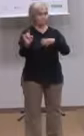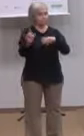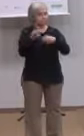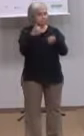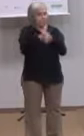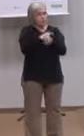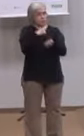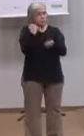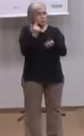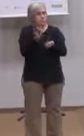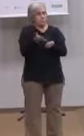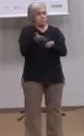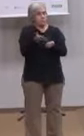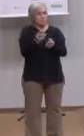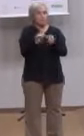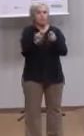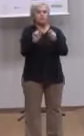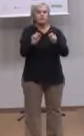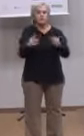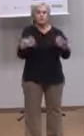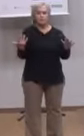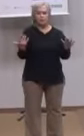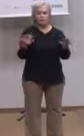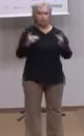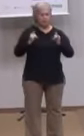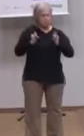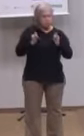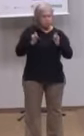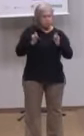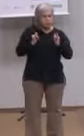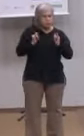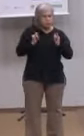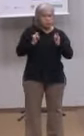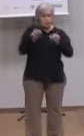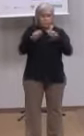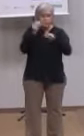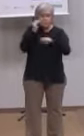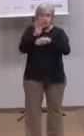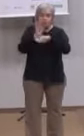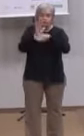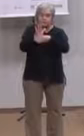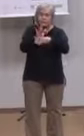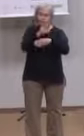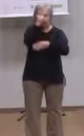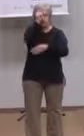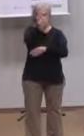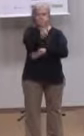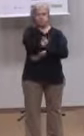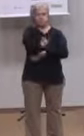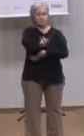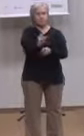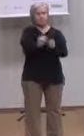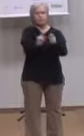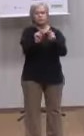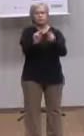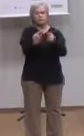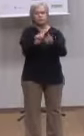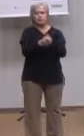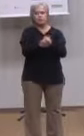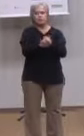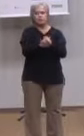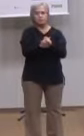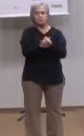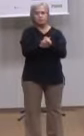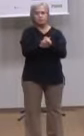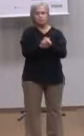cova. E aí, o que a gente vai fazer para, de fato, ajudar essa pessoa? O que a gente vai fazer? A